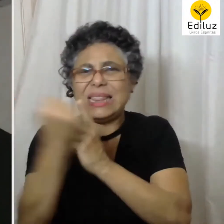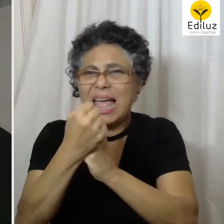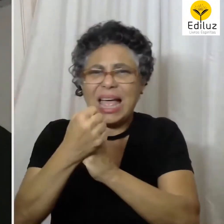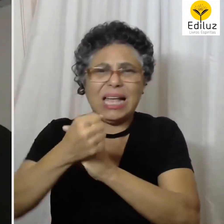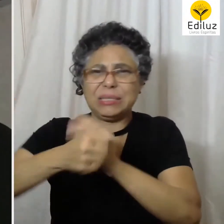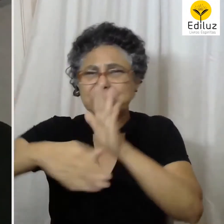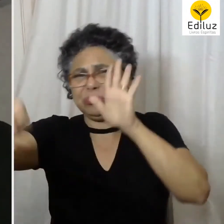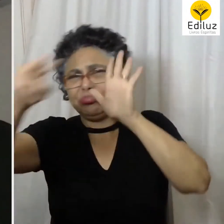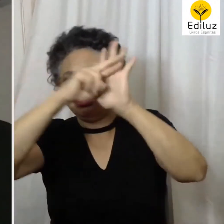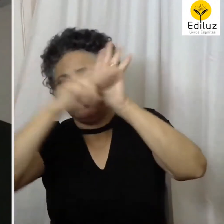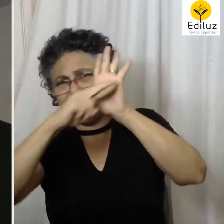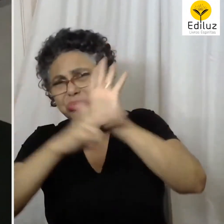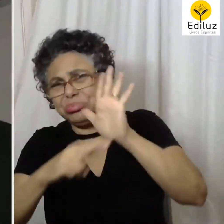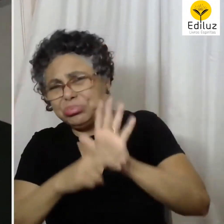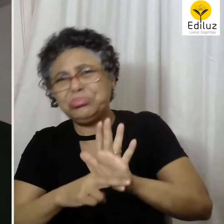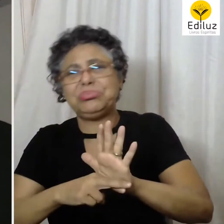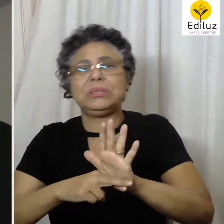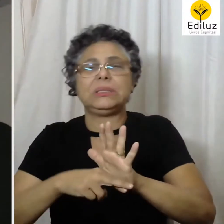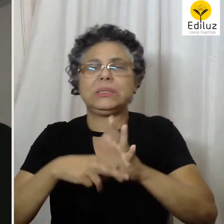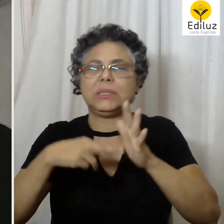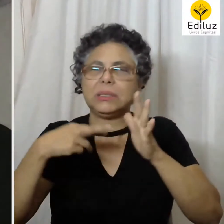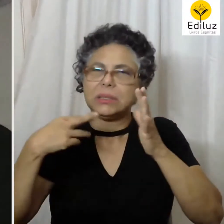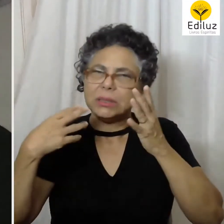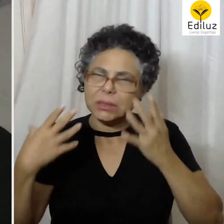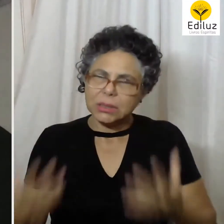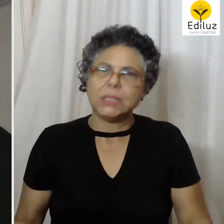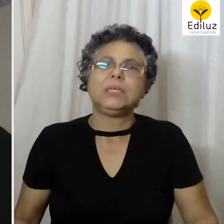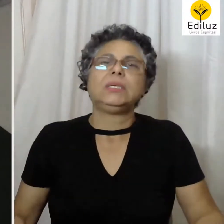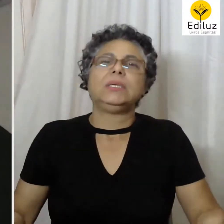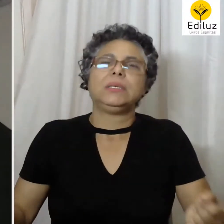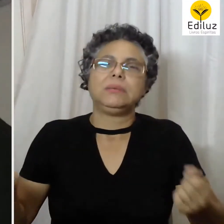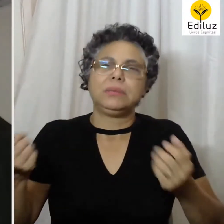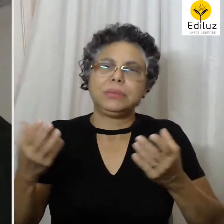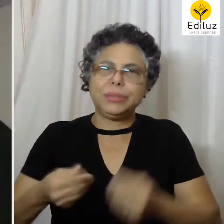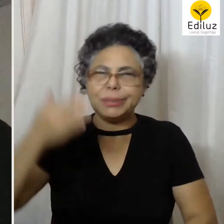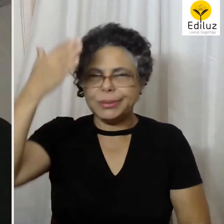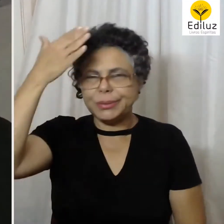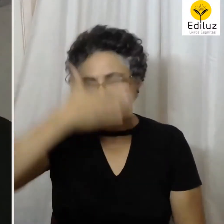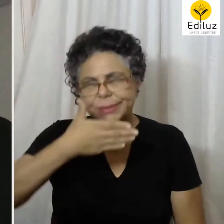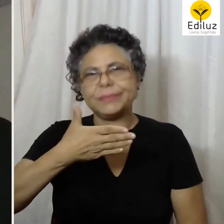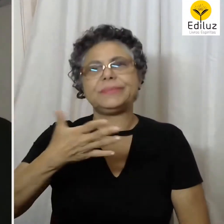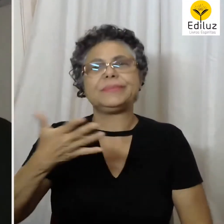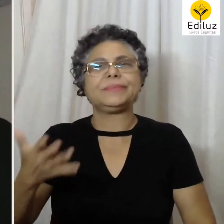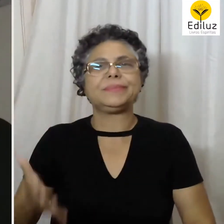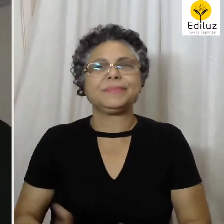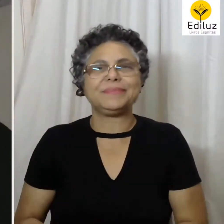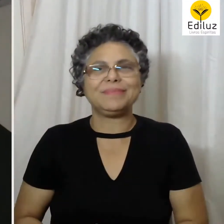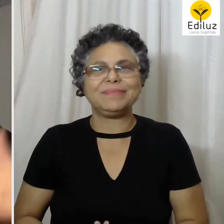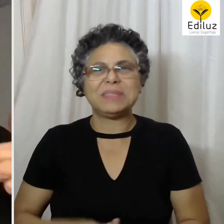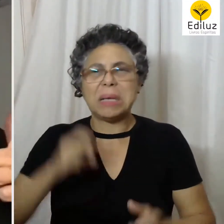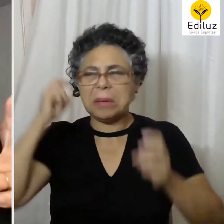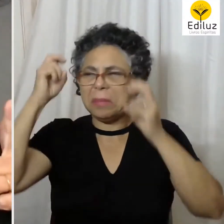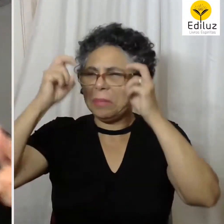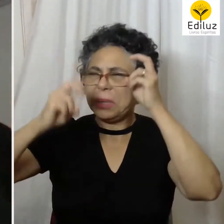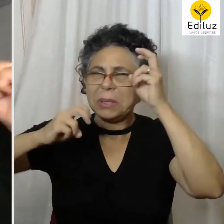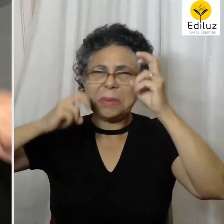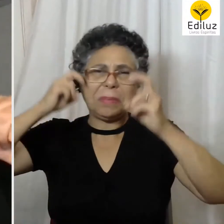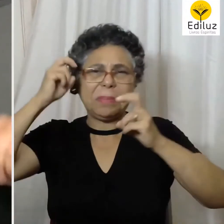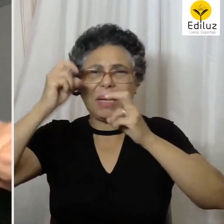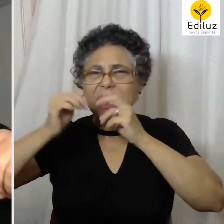padrões, as normas, muitas vezes nos cega. E a gente preocupado com o